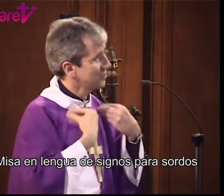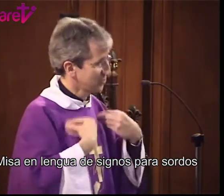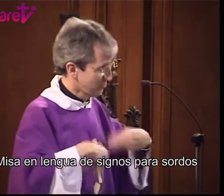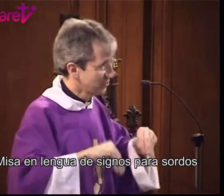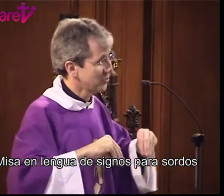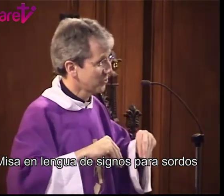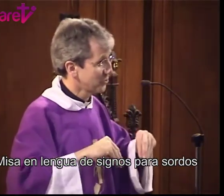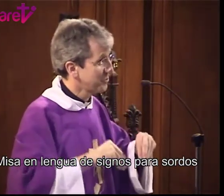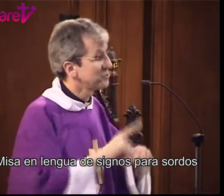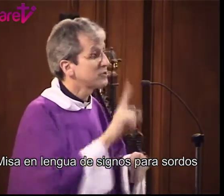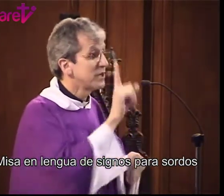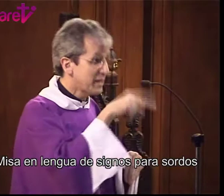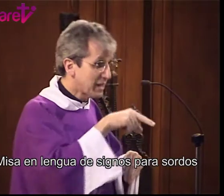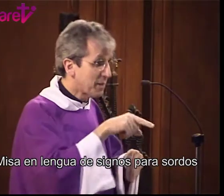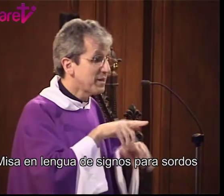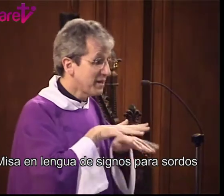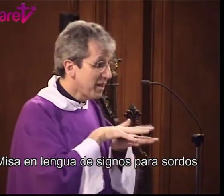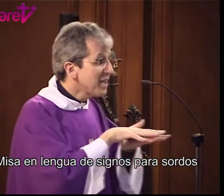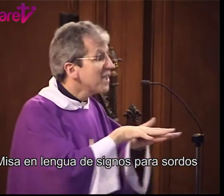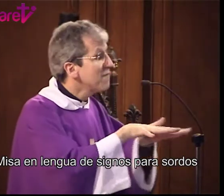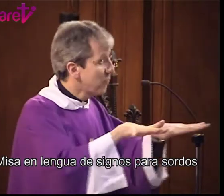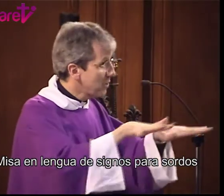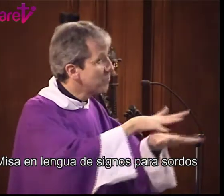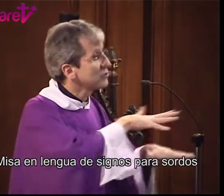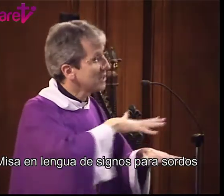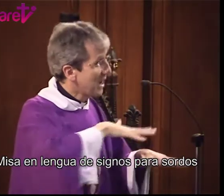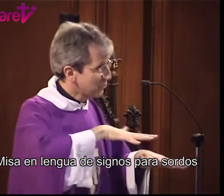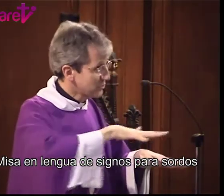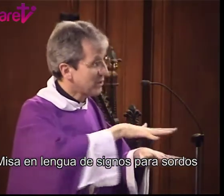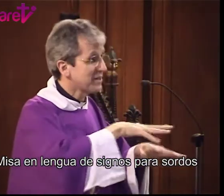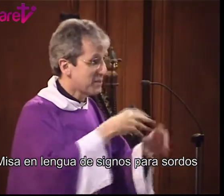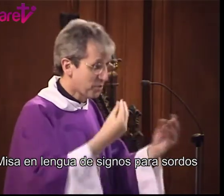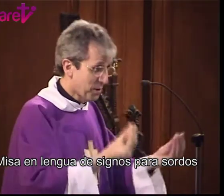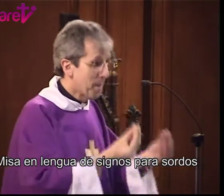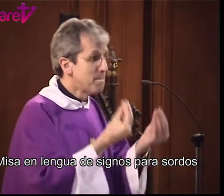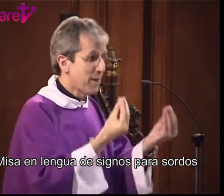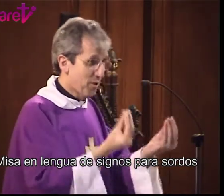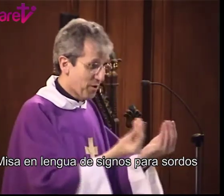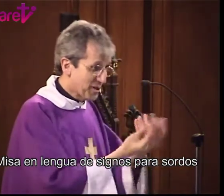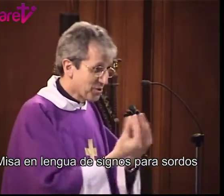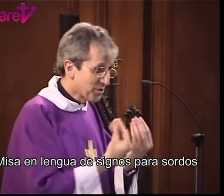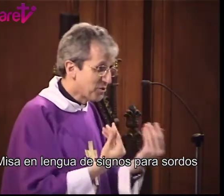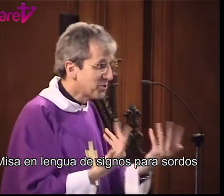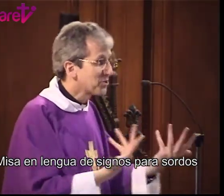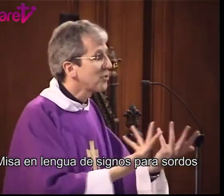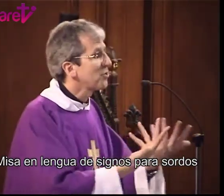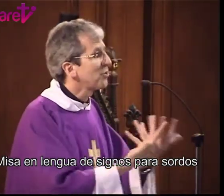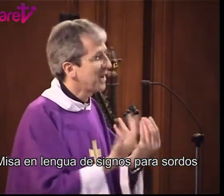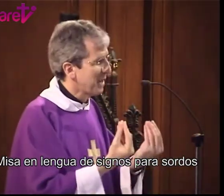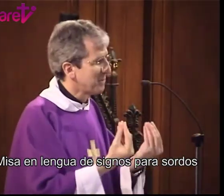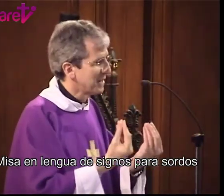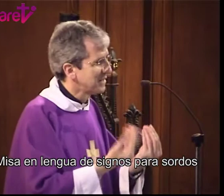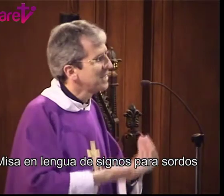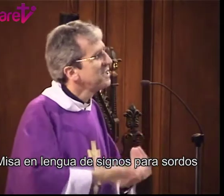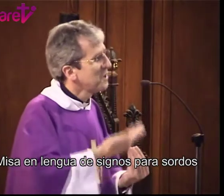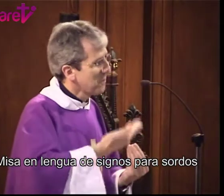somos nosotros mismos. Y también influimos a nuestro alrededor, mejorando todo el ambiente. Por eso